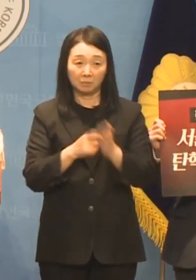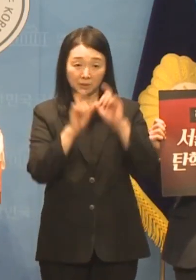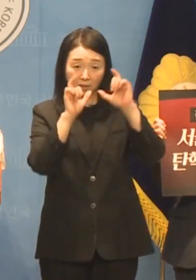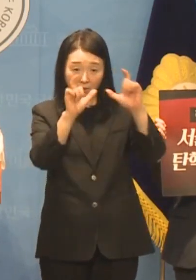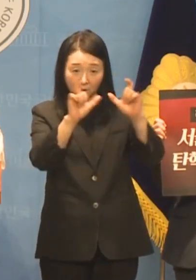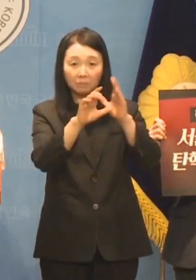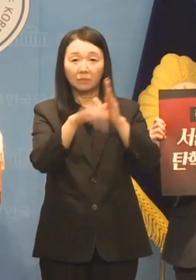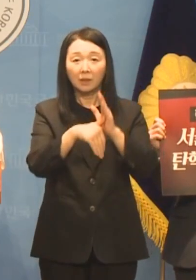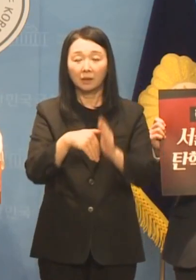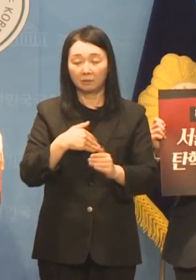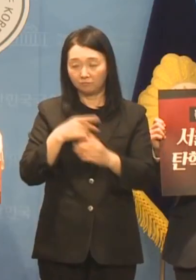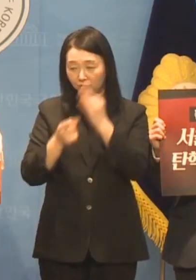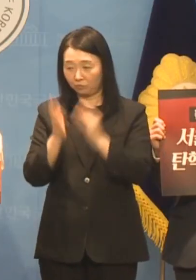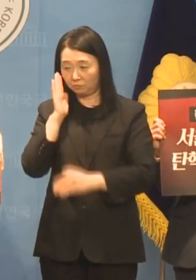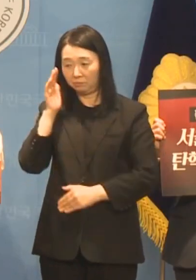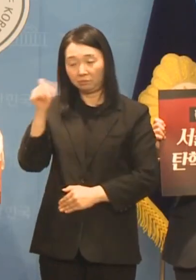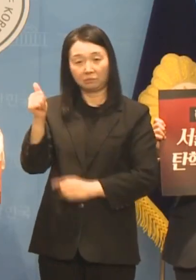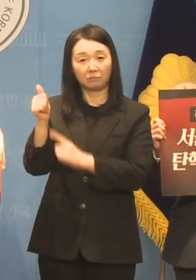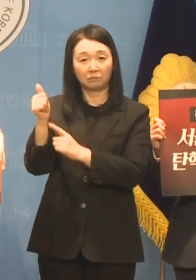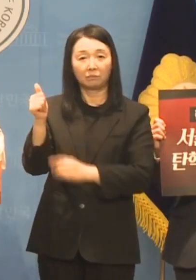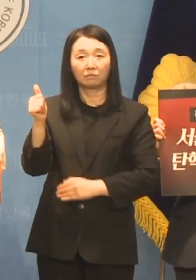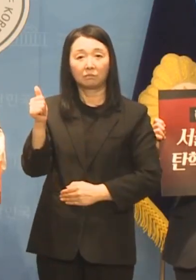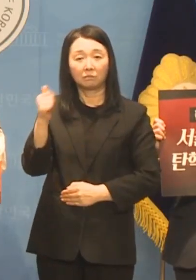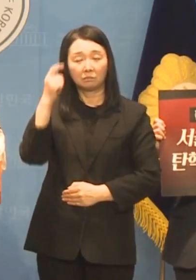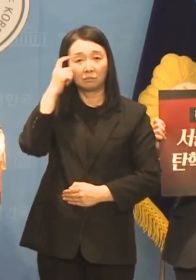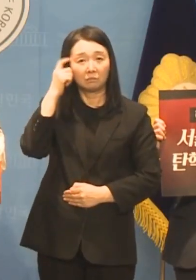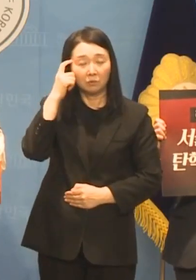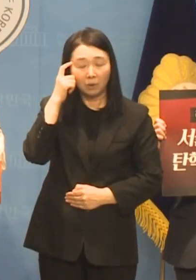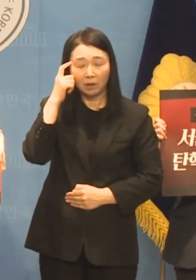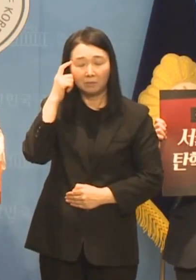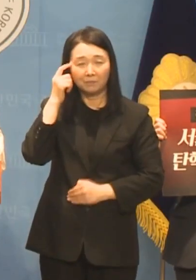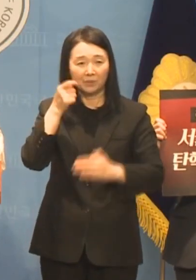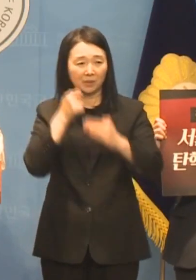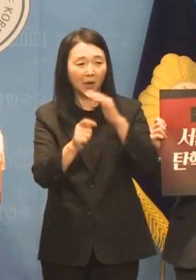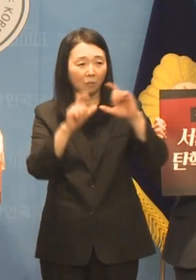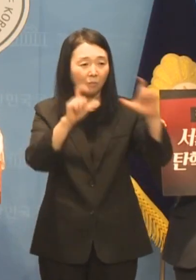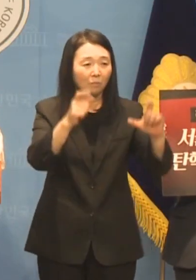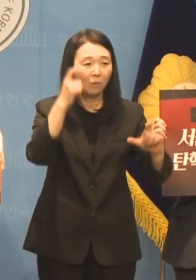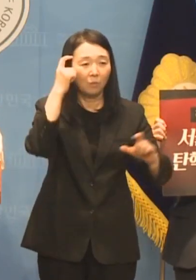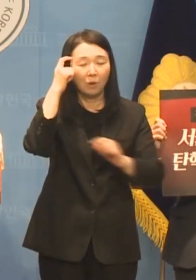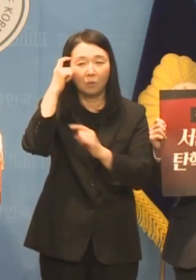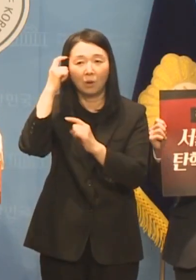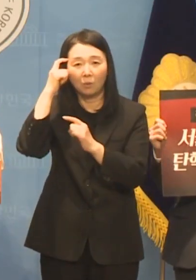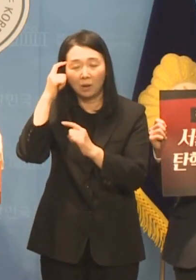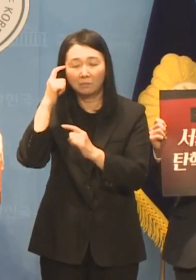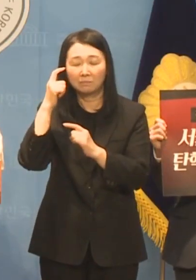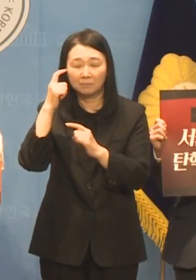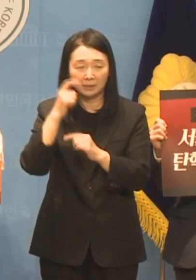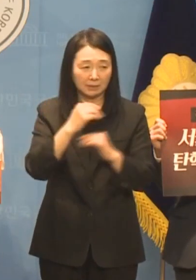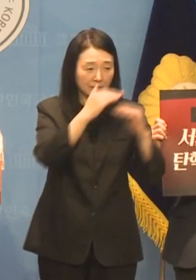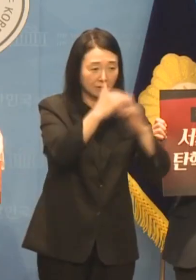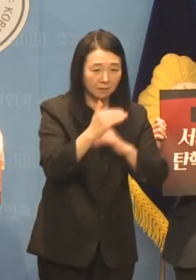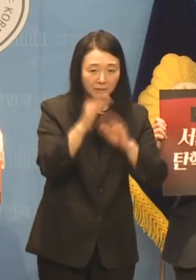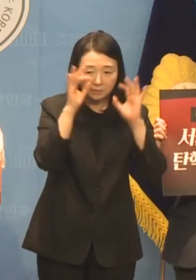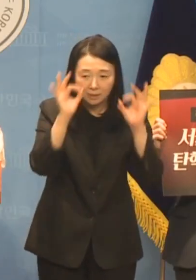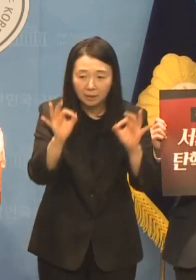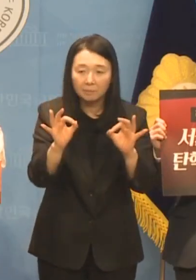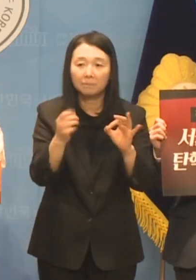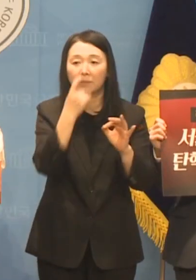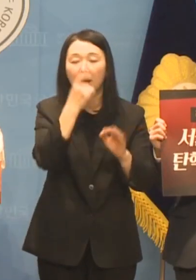선포 당시 윤석열 대통령께서 왜 이런 선택을 할 수밖에 없었는지 전후 상황에 대해